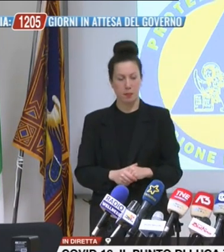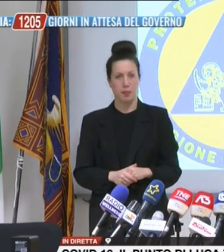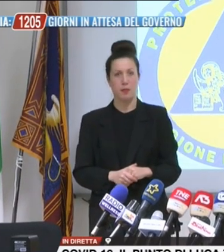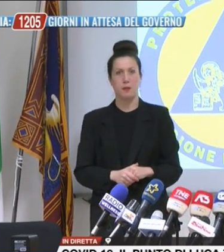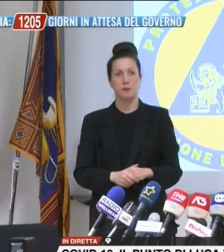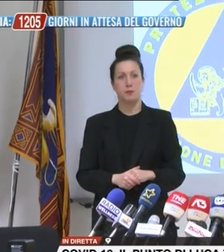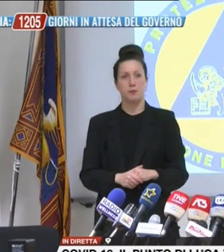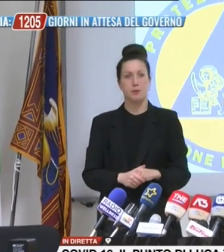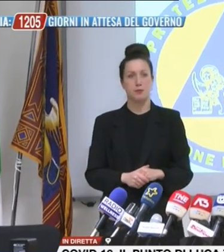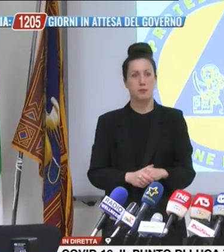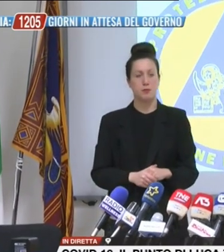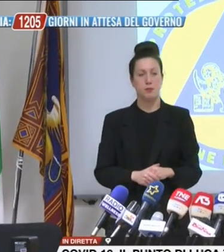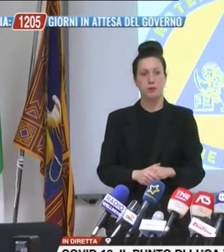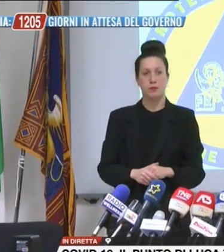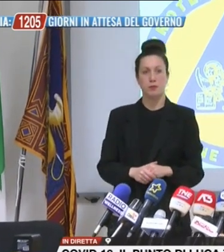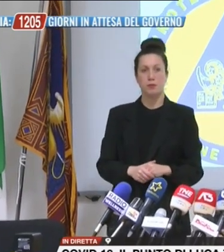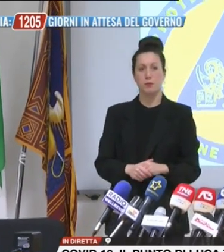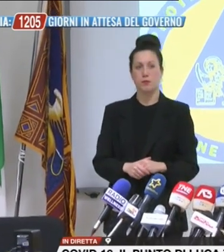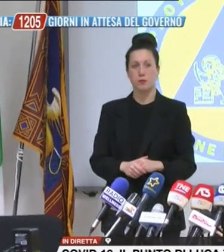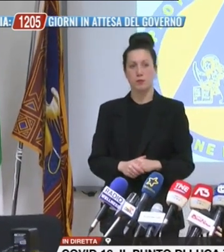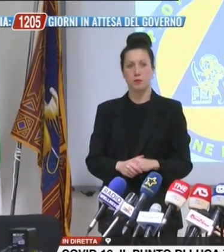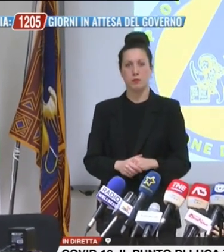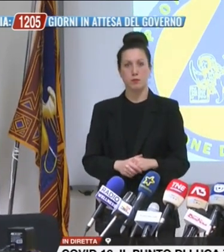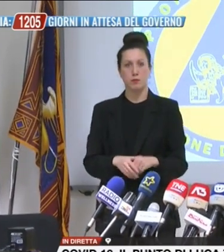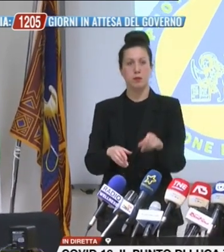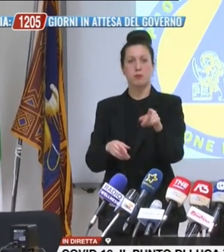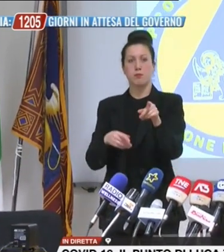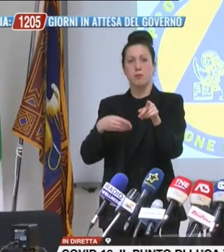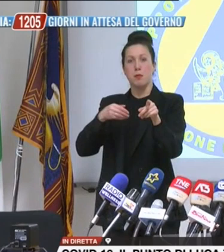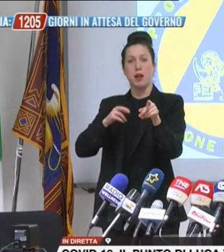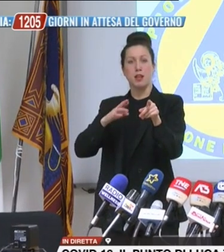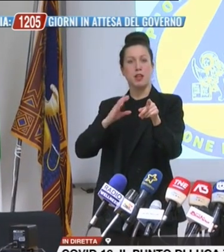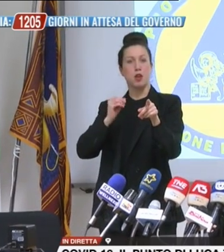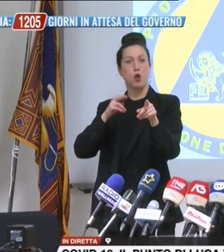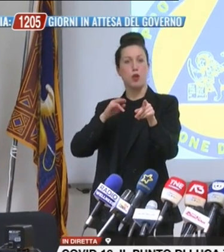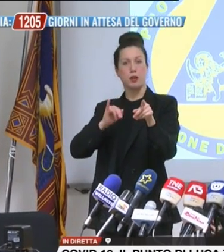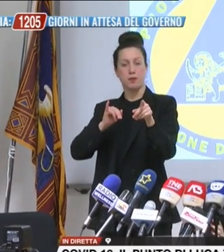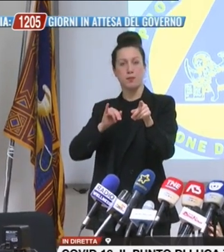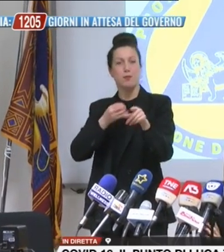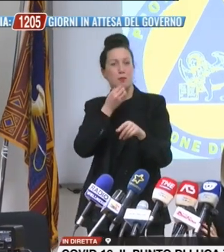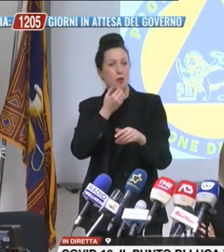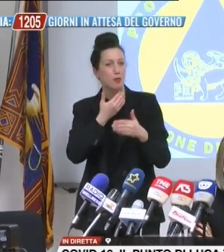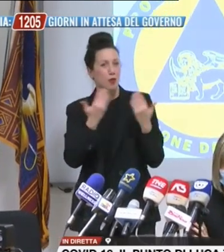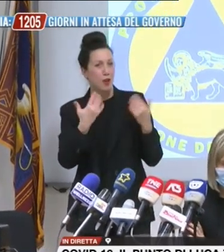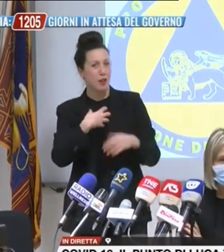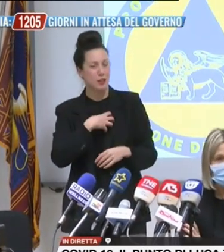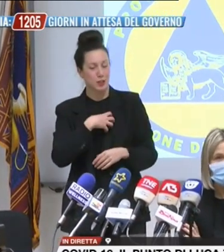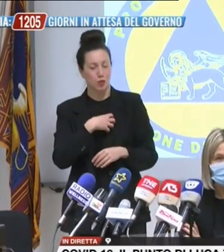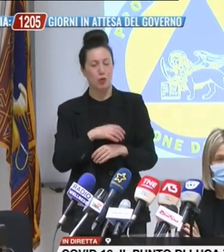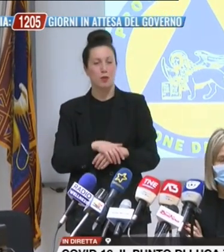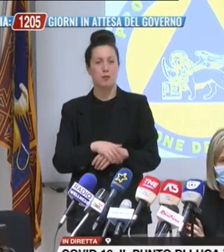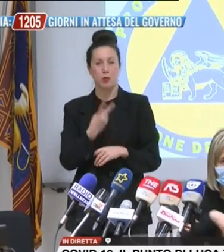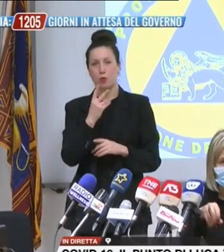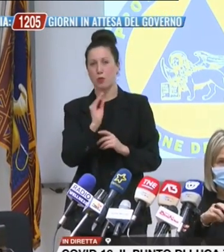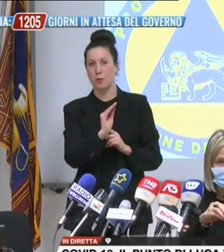poi Tosatto e poi la Pederiva e per ora basta. Buongiorno Assessore. Buongiorno. Allora, due